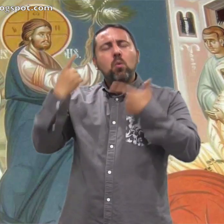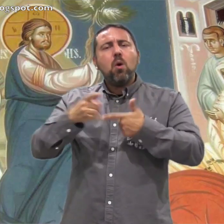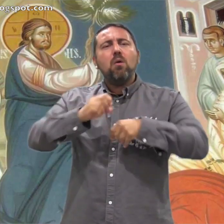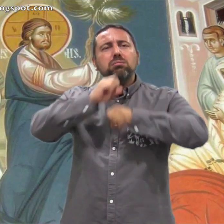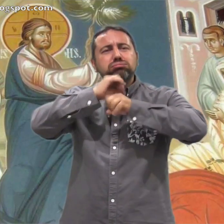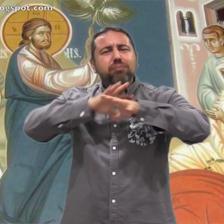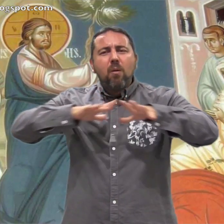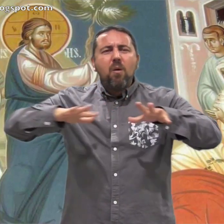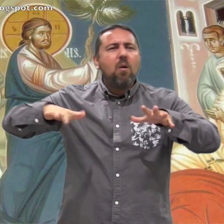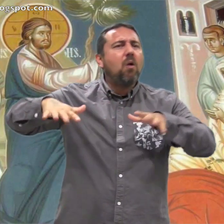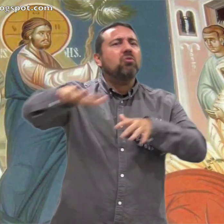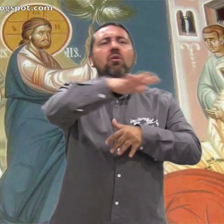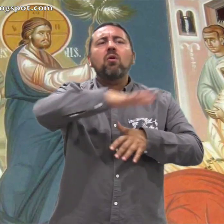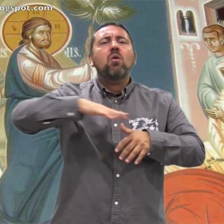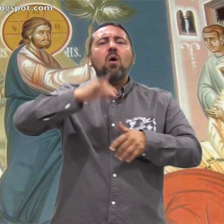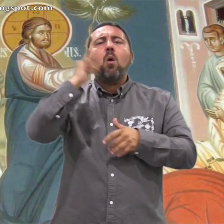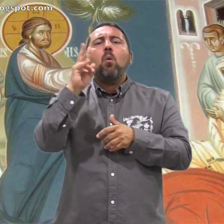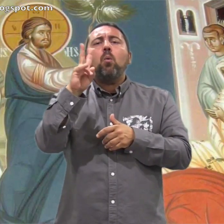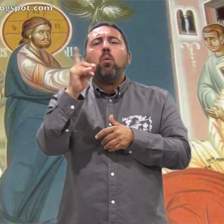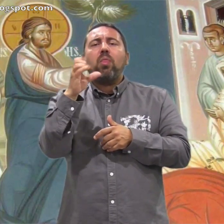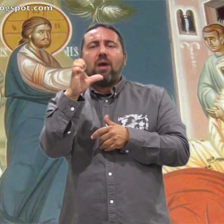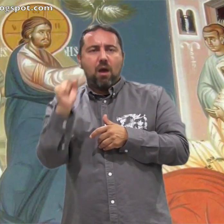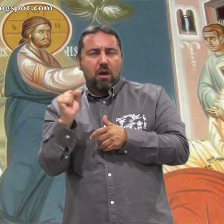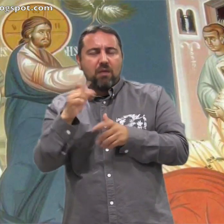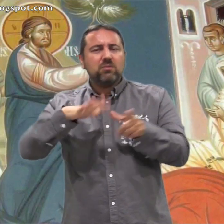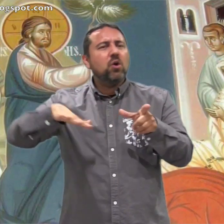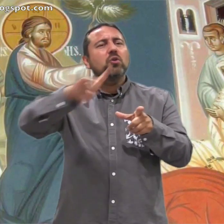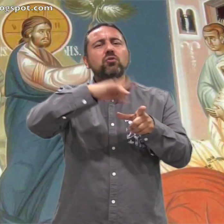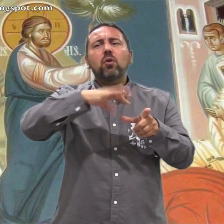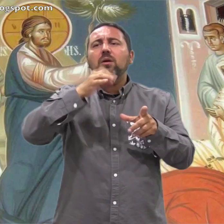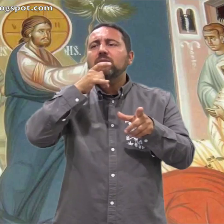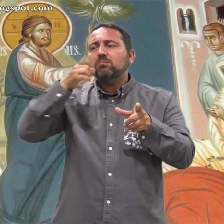Este hecho se divulgó por toda Judea y por toda la comarca